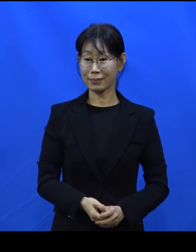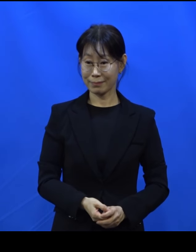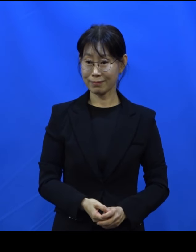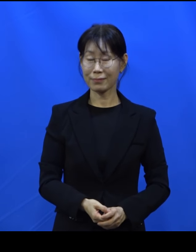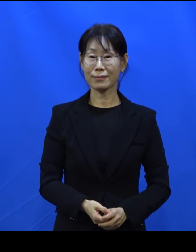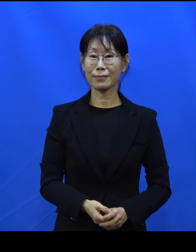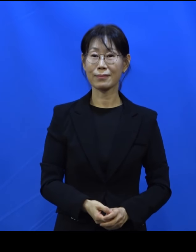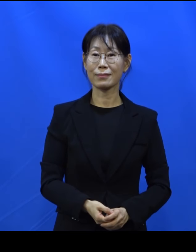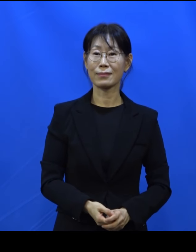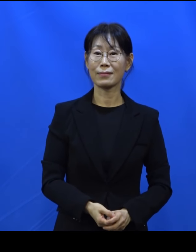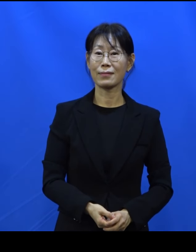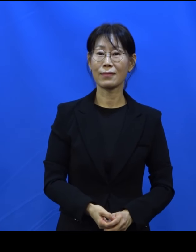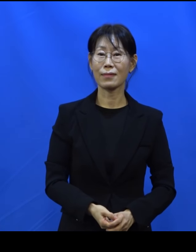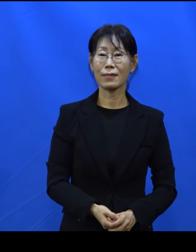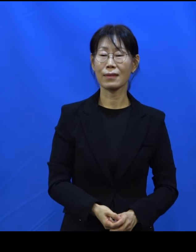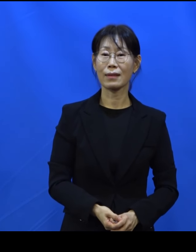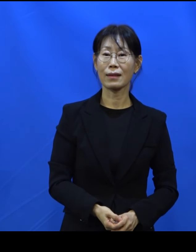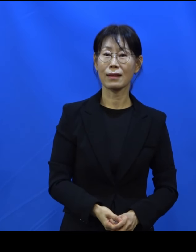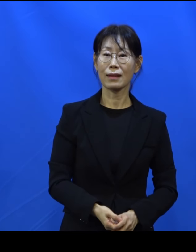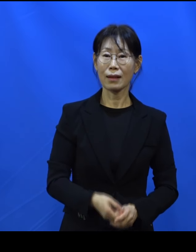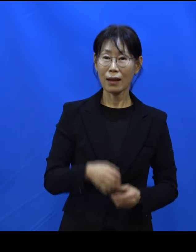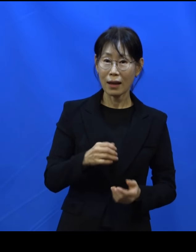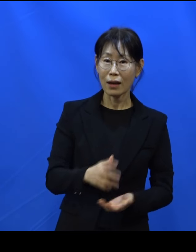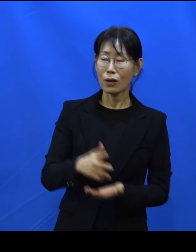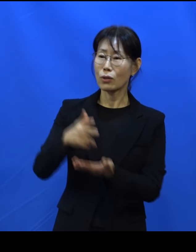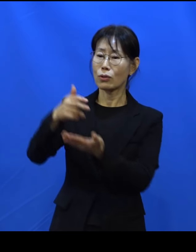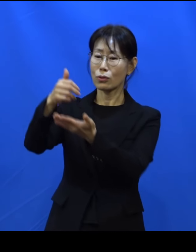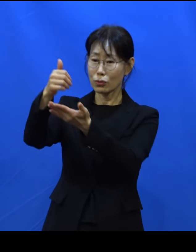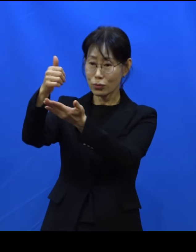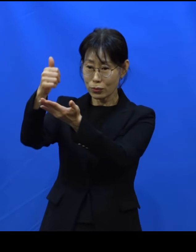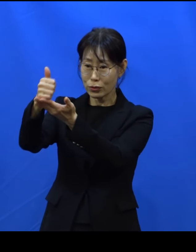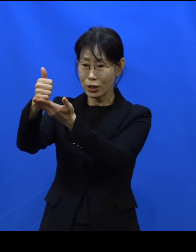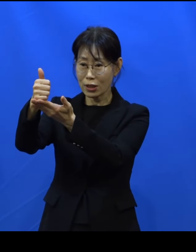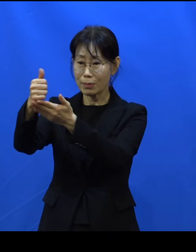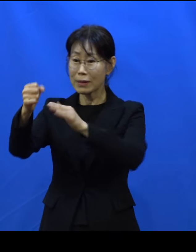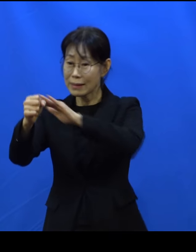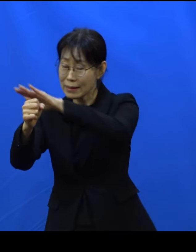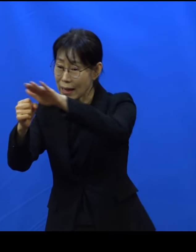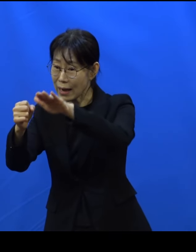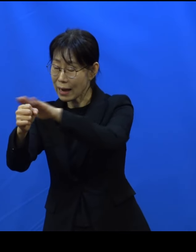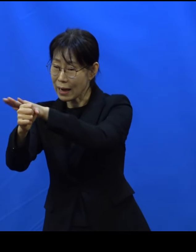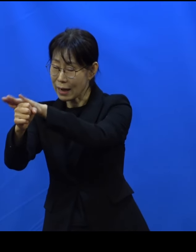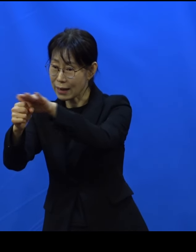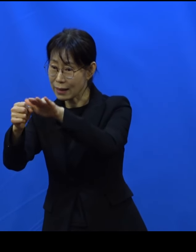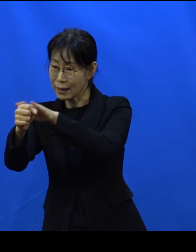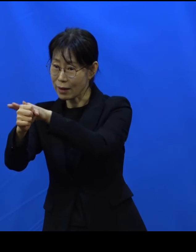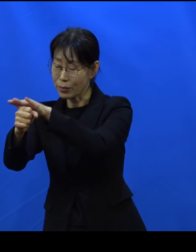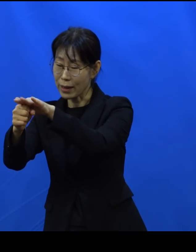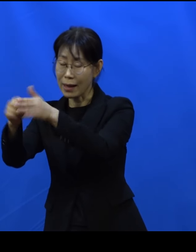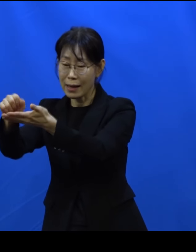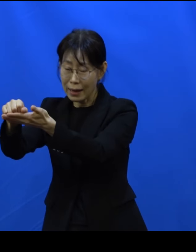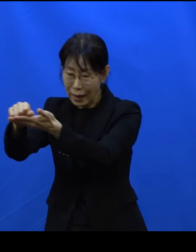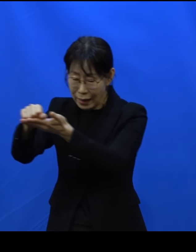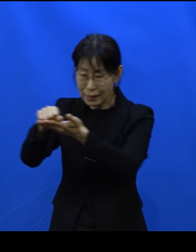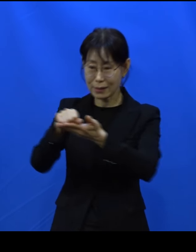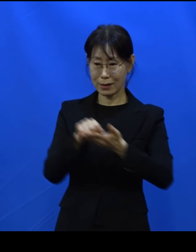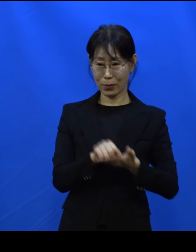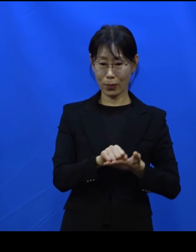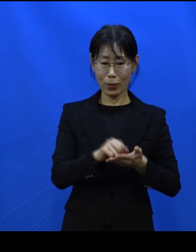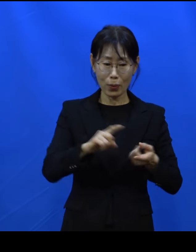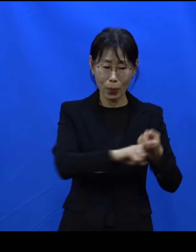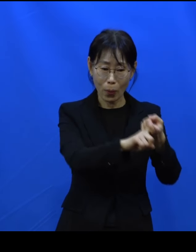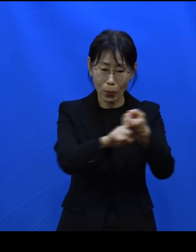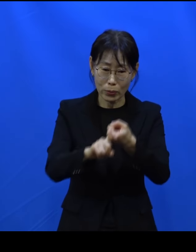사랑하는 사람들이 주님의 교회를 사랑하니까 그 사랑이 교회 안에 묻어나오는 거예요. 그러면 그 사랑으로 엮어진 교회